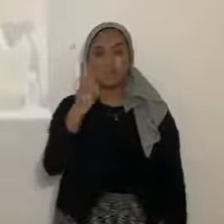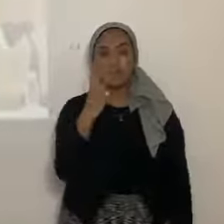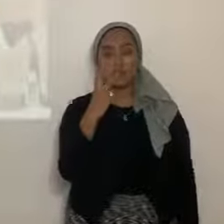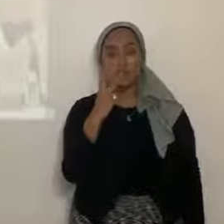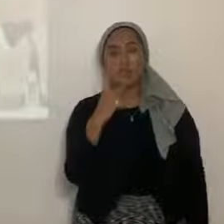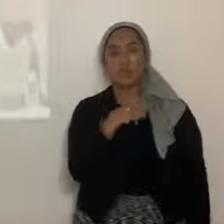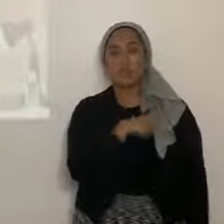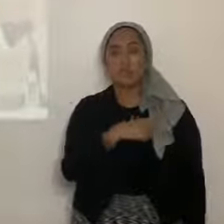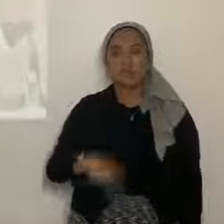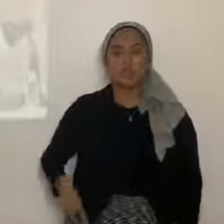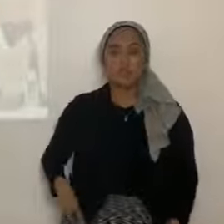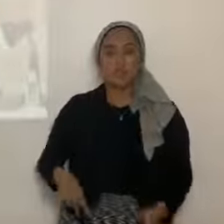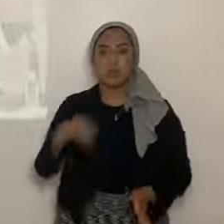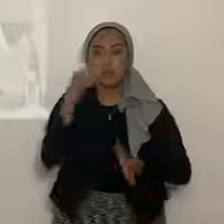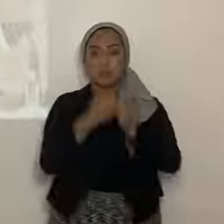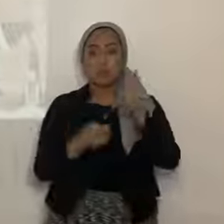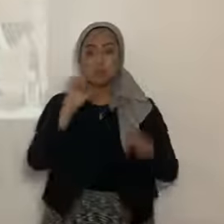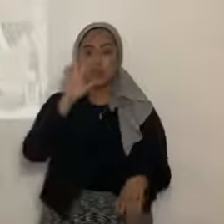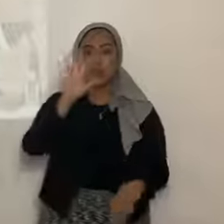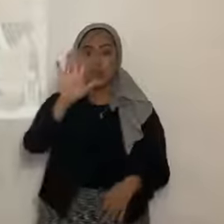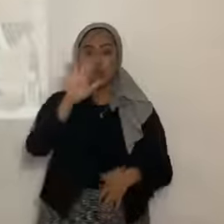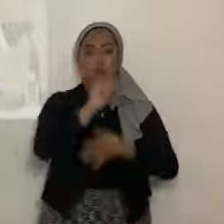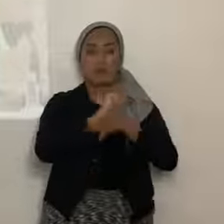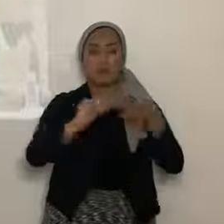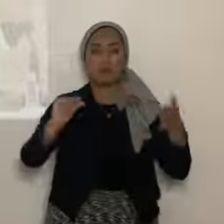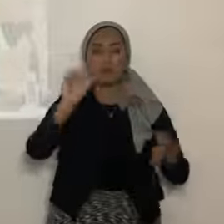5 y en el verso 8.